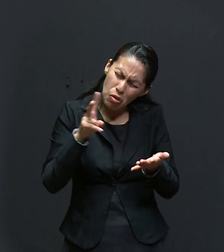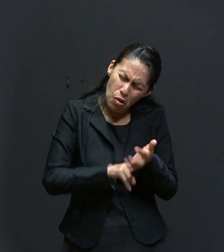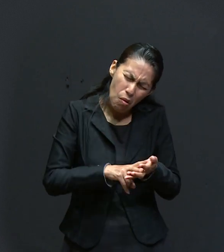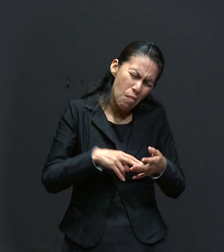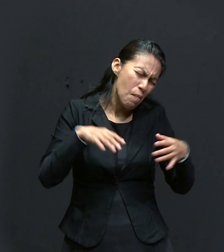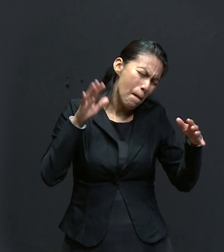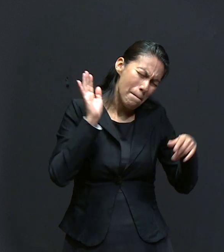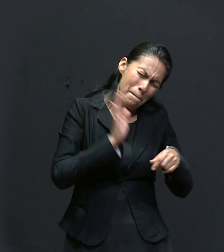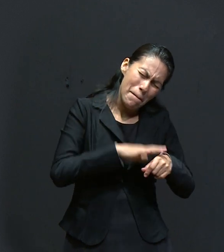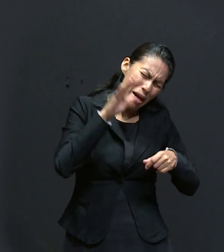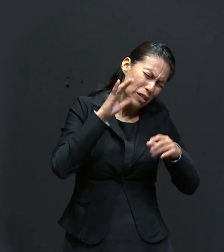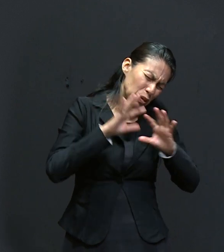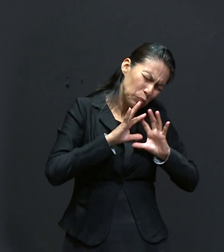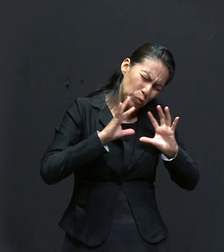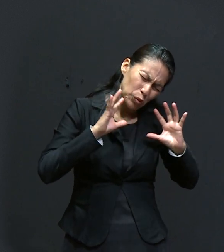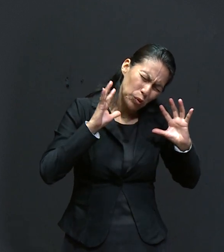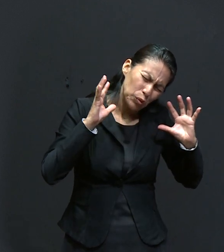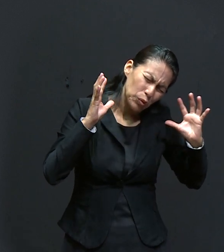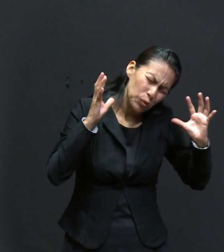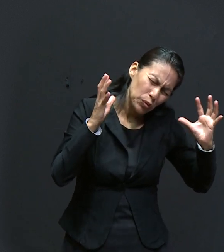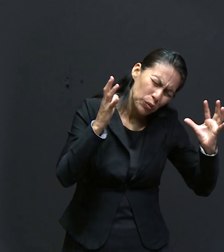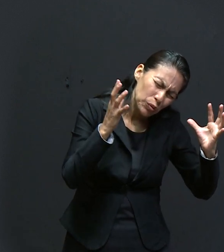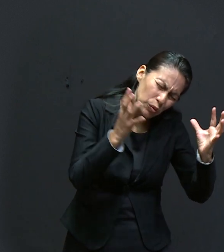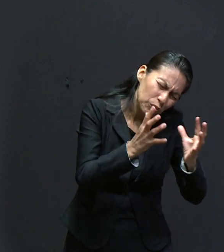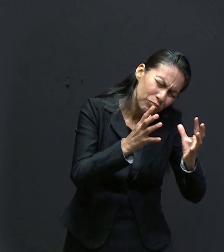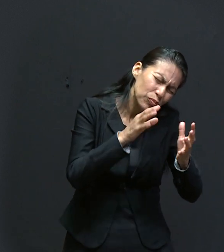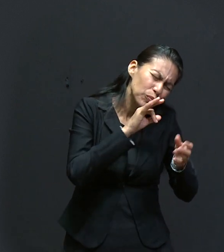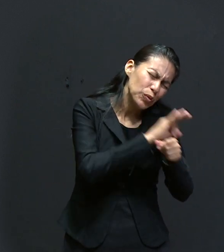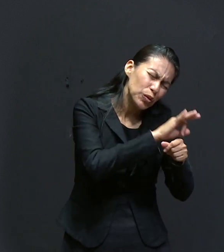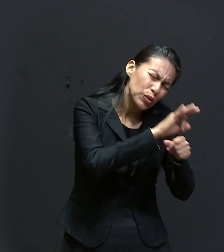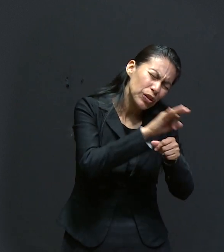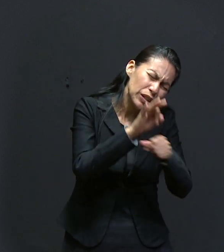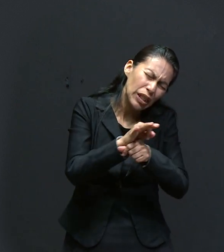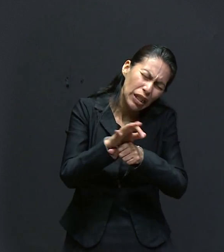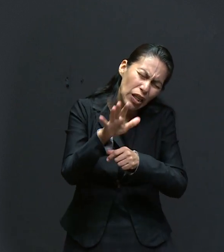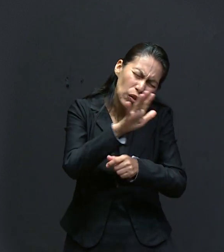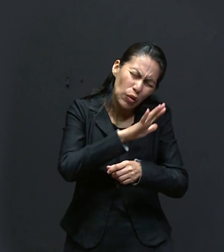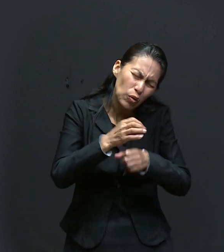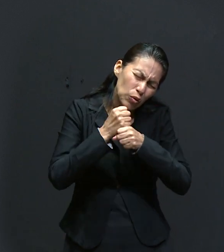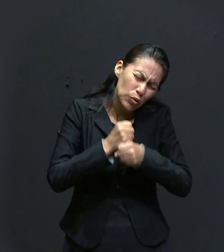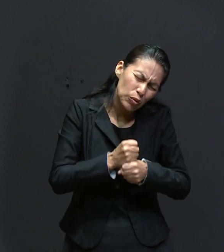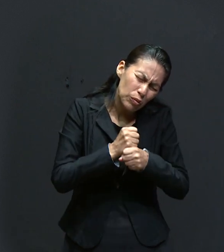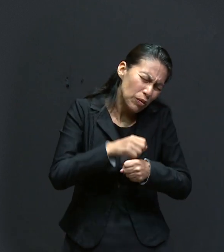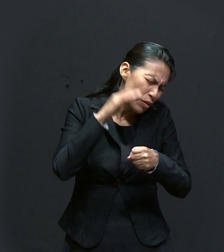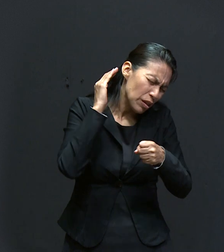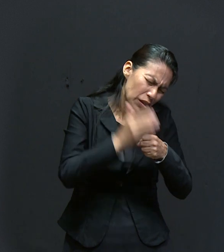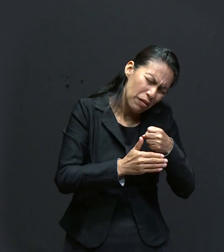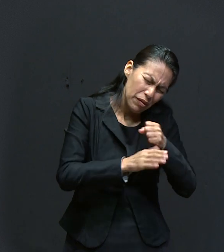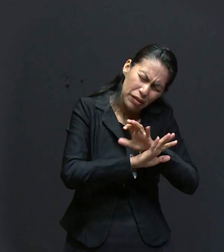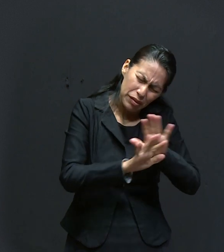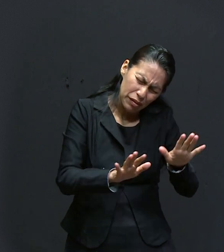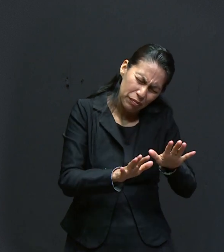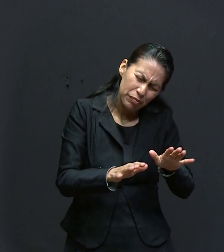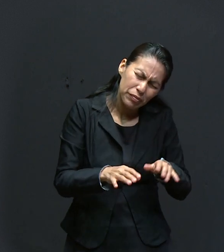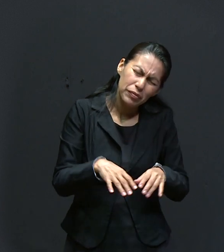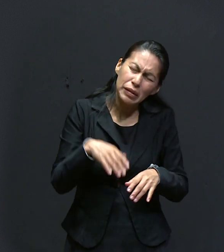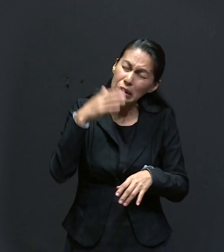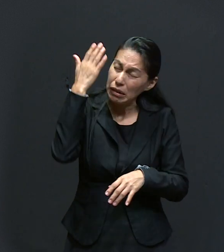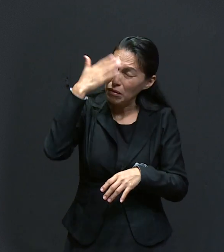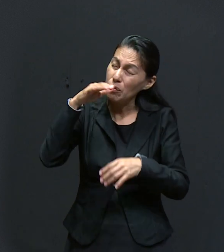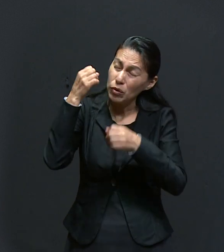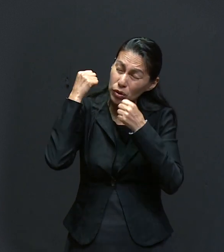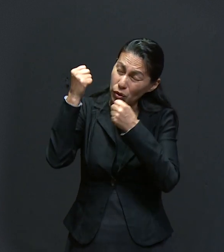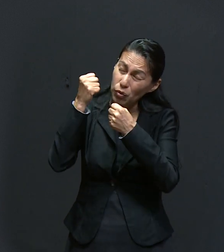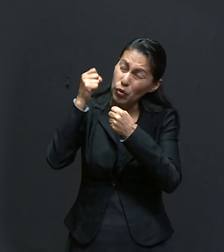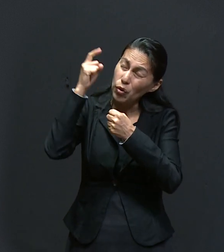porque pueden crear y que puedan calmar y que puedan terminar con este sufrimiento pero sabemos